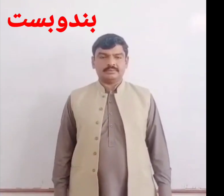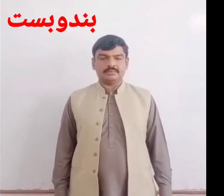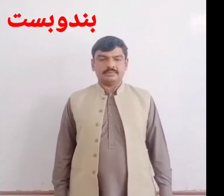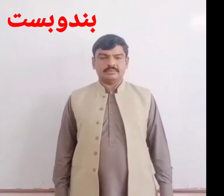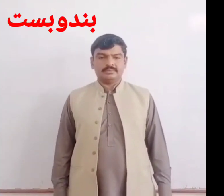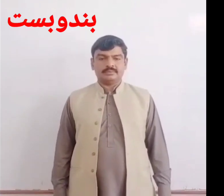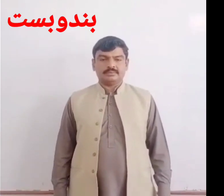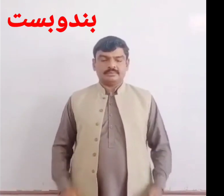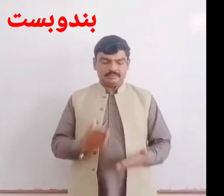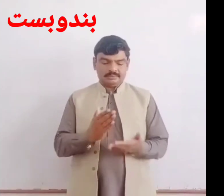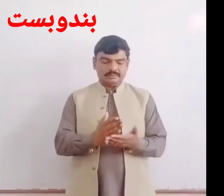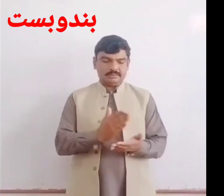बंदोबस्त,